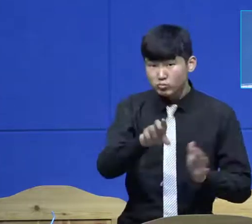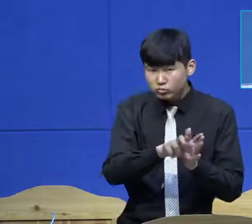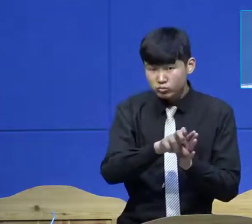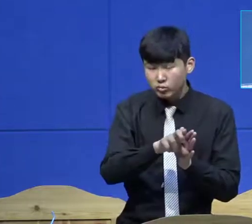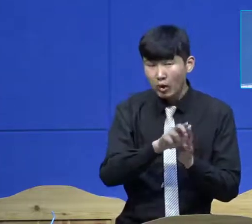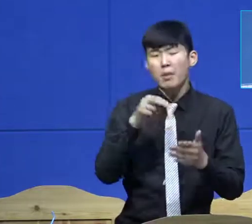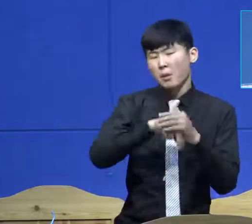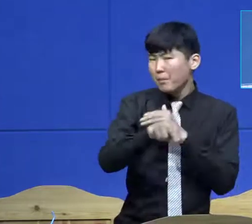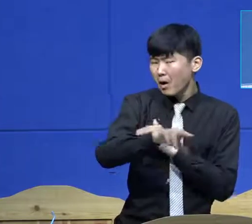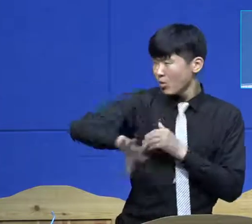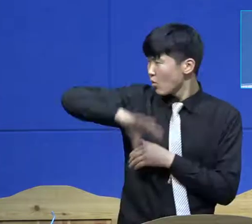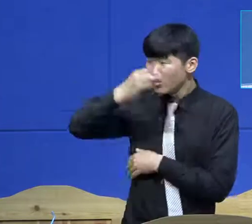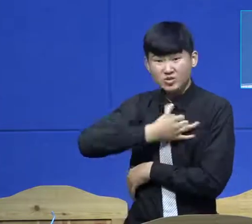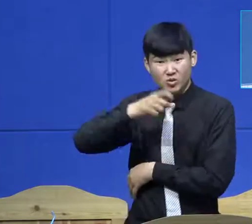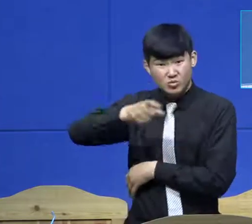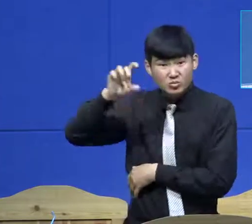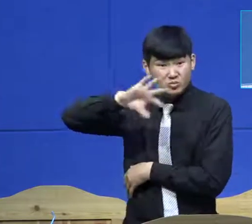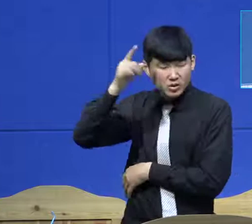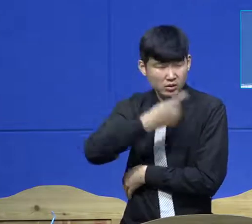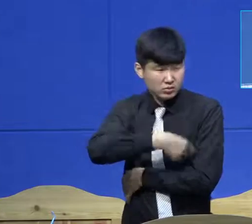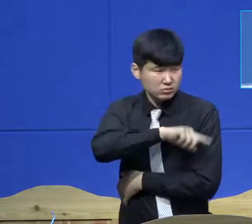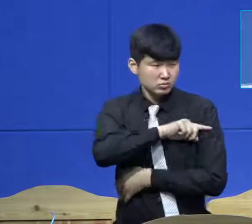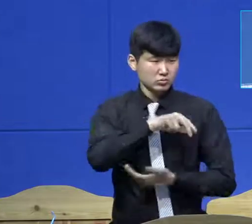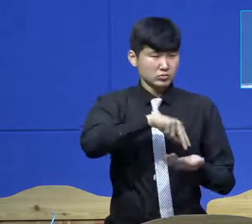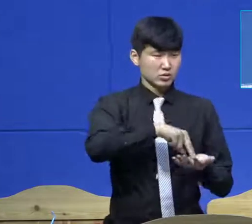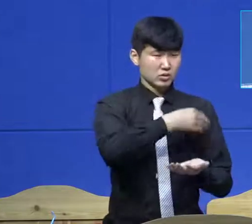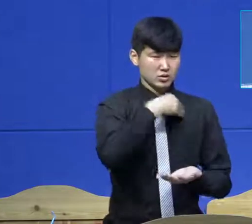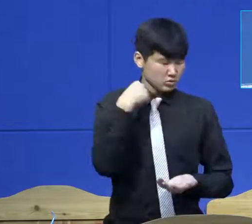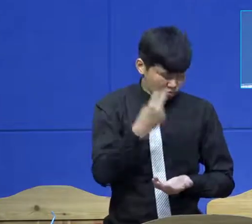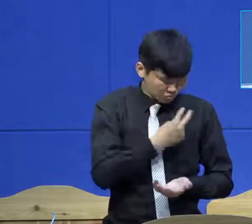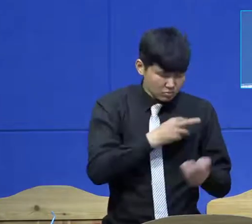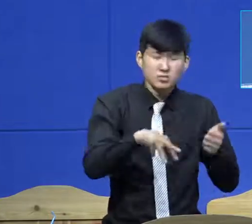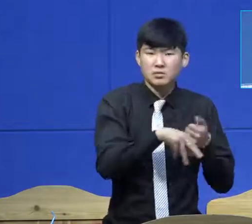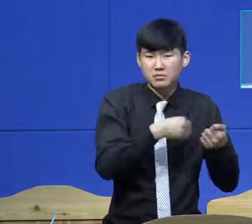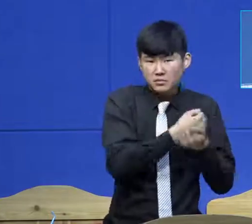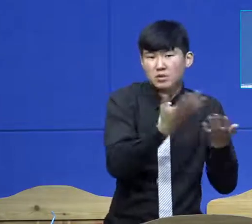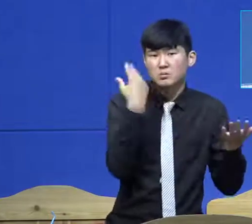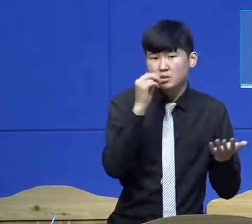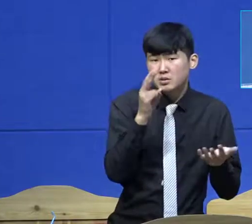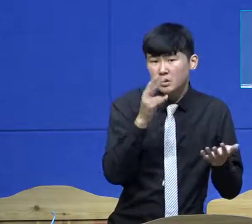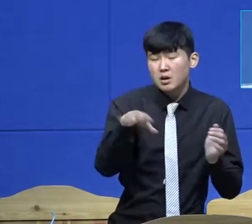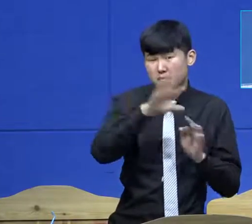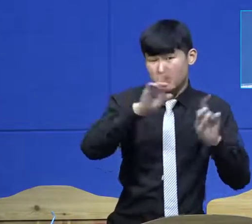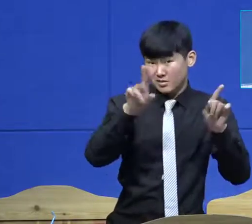итгэгч хүмүүсийн хамгийн урдан зогсоод эзэнд үйлчлэл сайн мэдээг тарааж өгсөн хүн. Бид нар ч